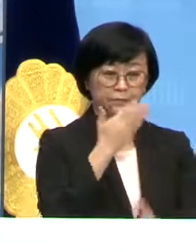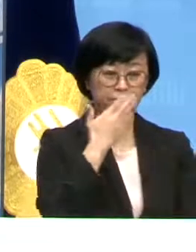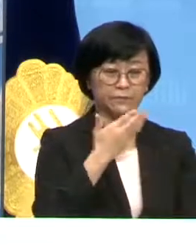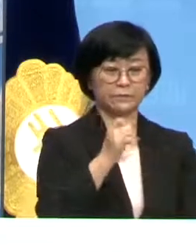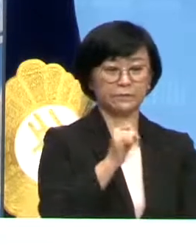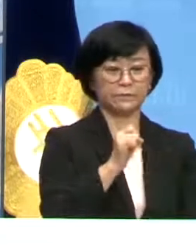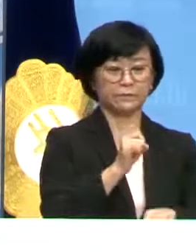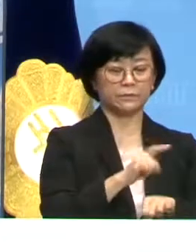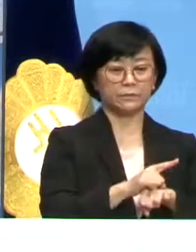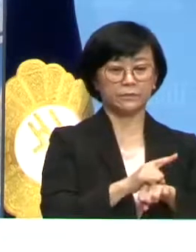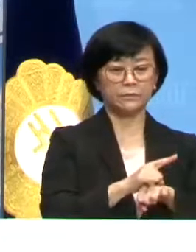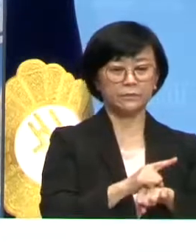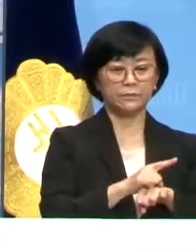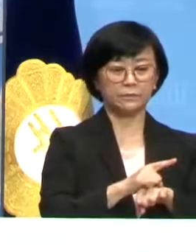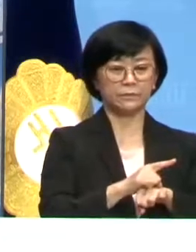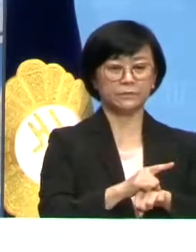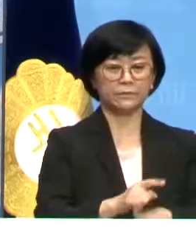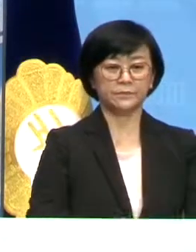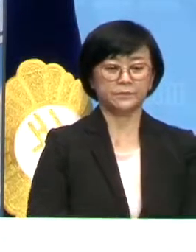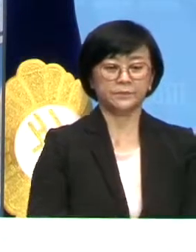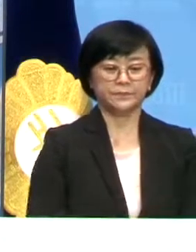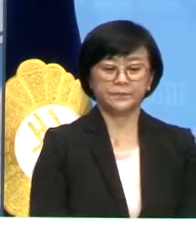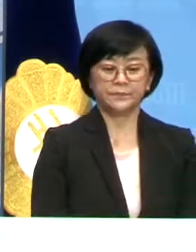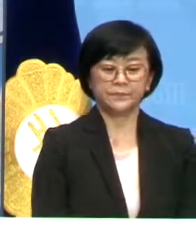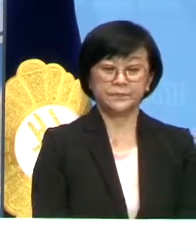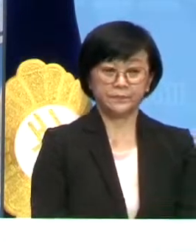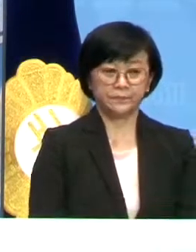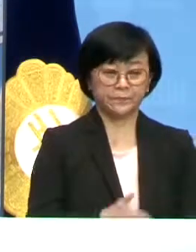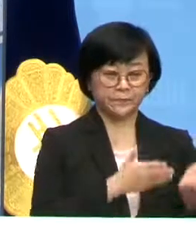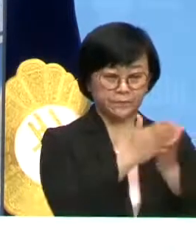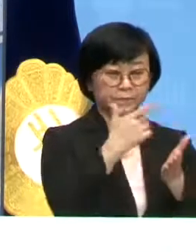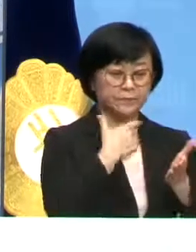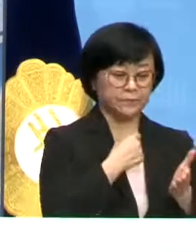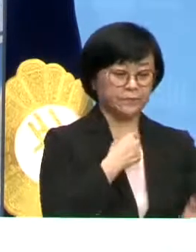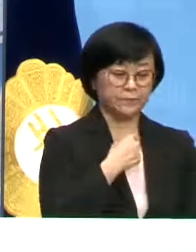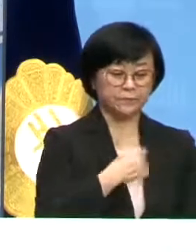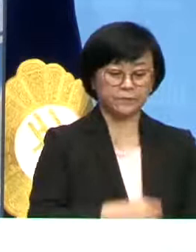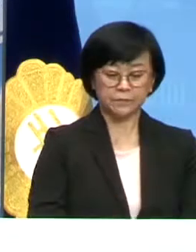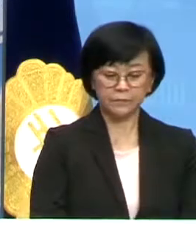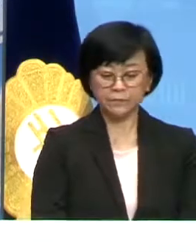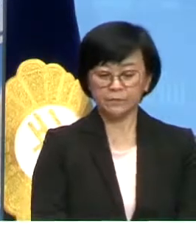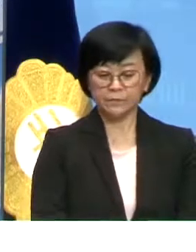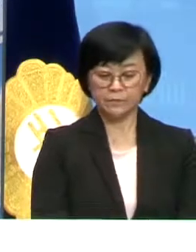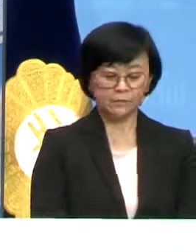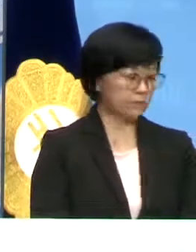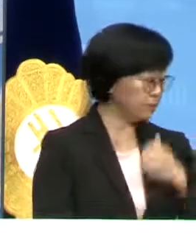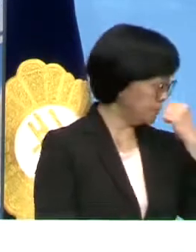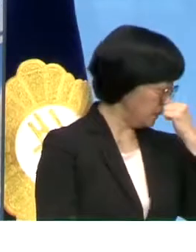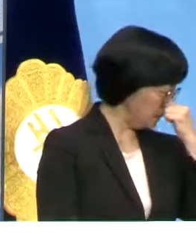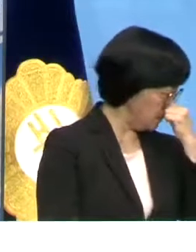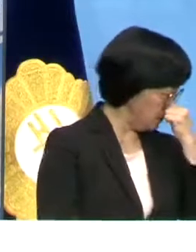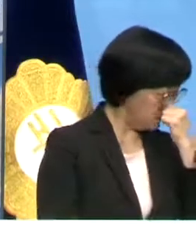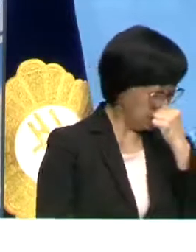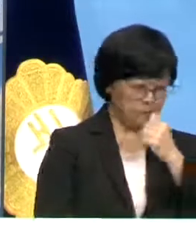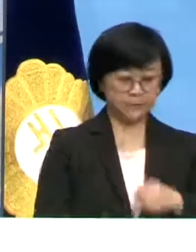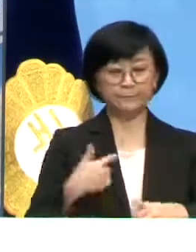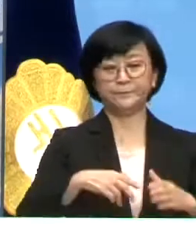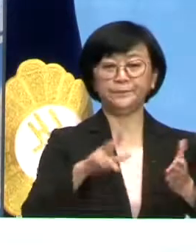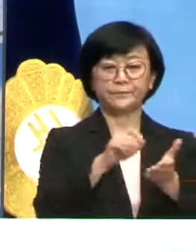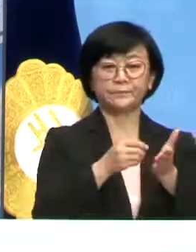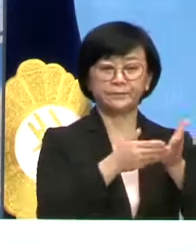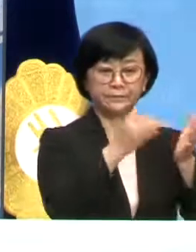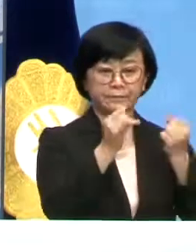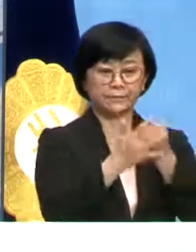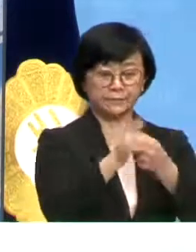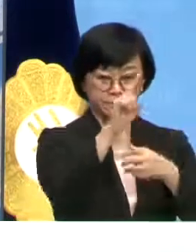한층 높아졌다 고 생각합니다 이번에는 반드시 통과 되길 만 하구요 이전에 이미 저의 도 국정감사에서도 2문제 제기했고